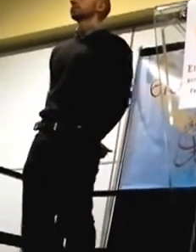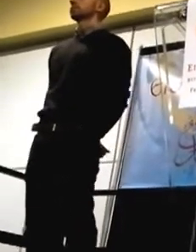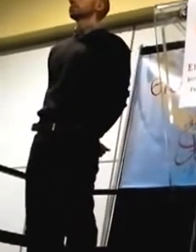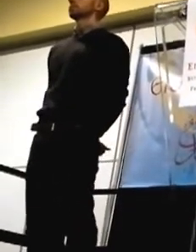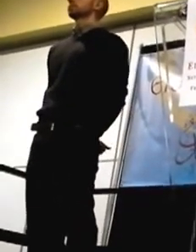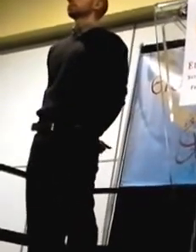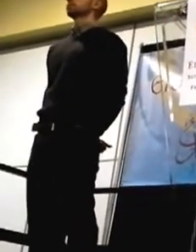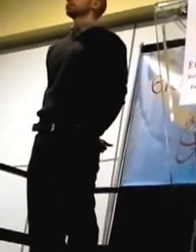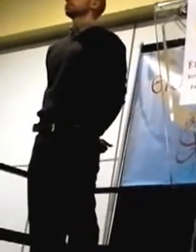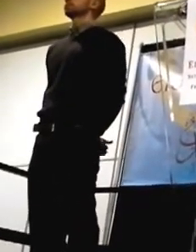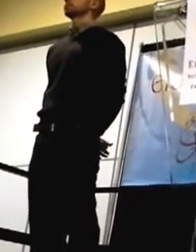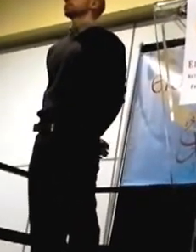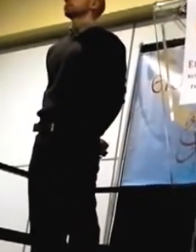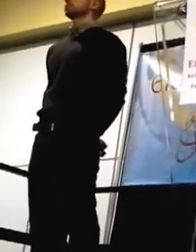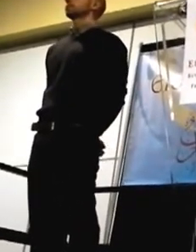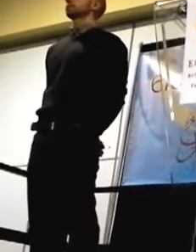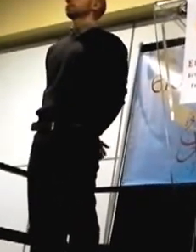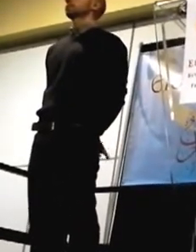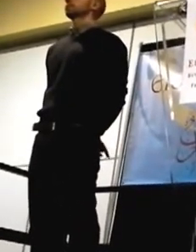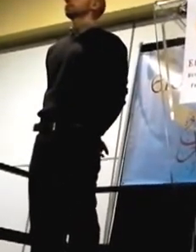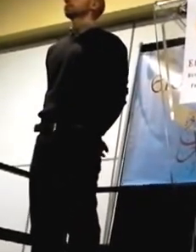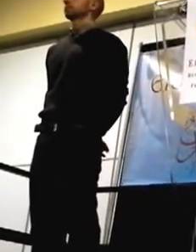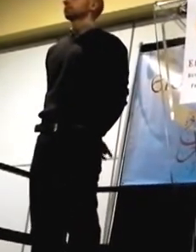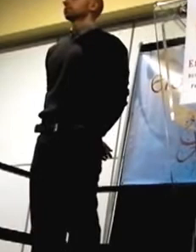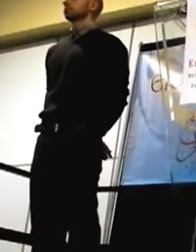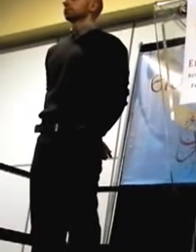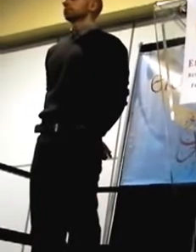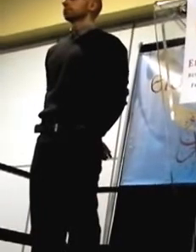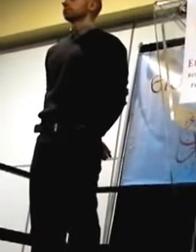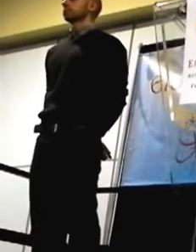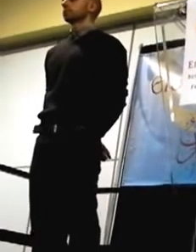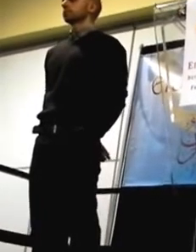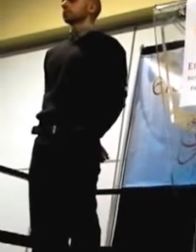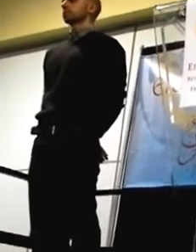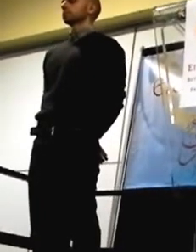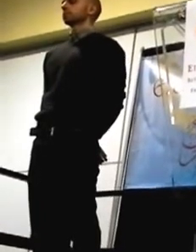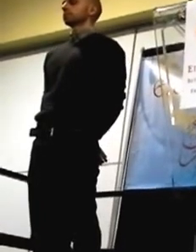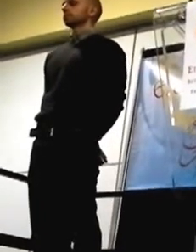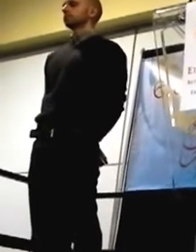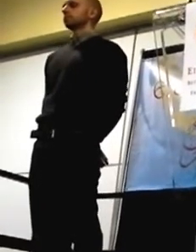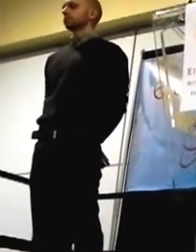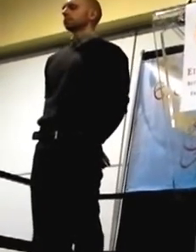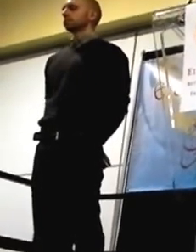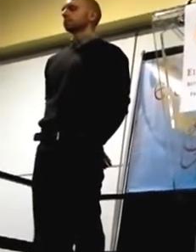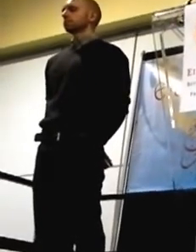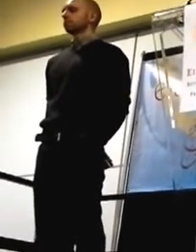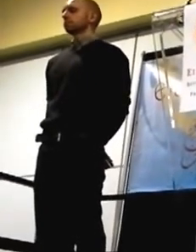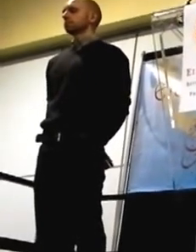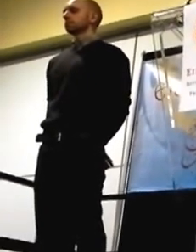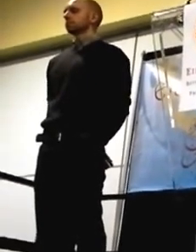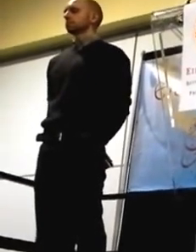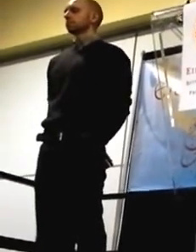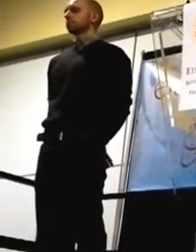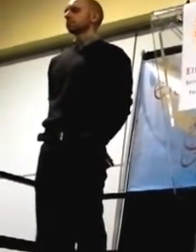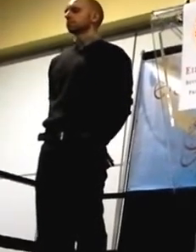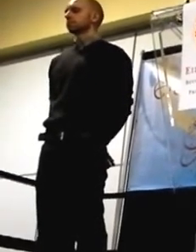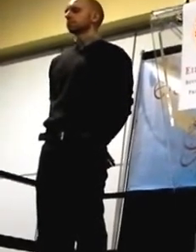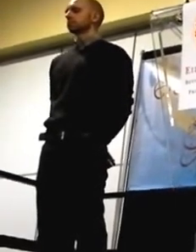سميع قريب مجيب الدعوات يا أرحم الراحمين. اللهم إنا نسألك أن تلطف بحال إخواننا